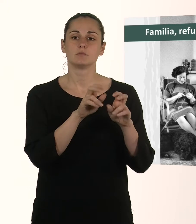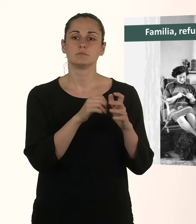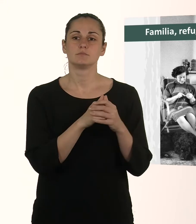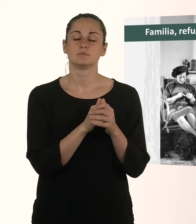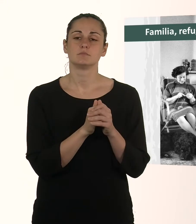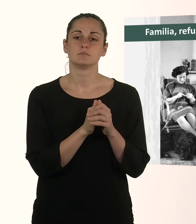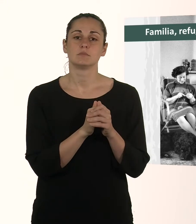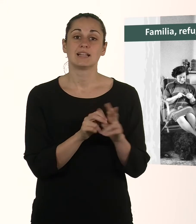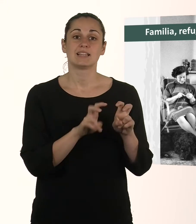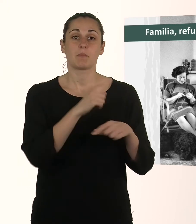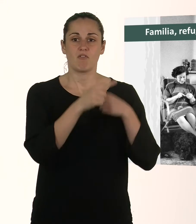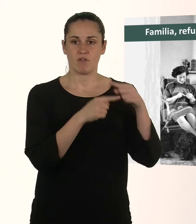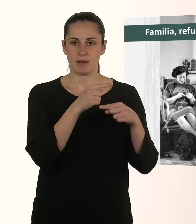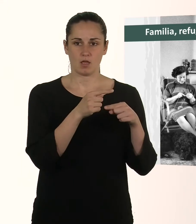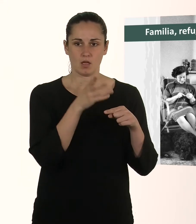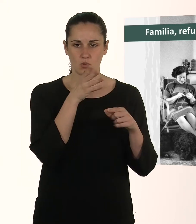de la familia,